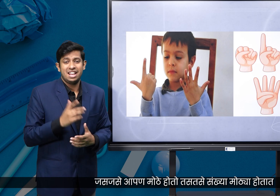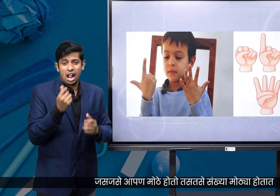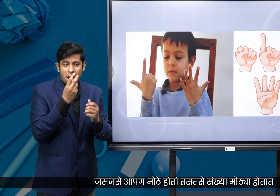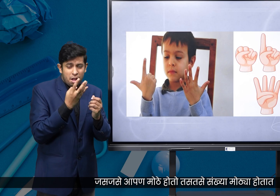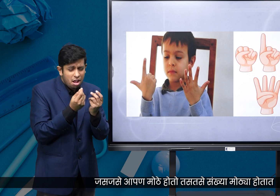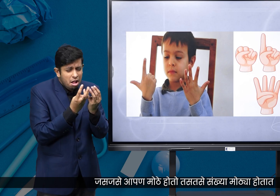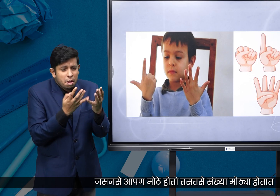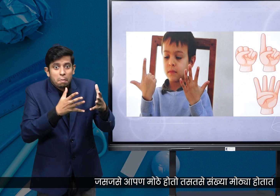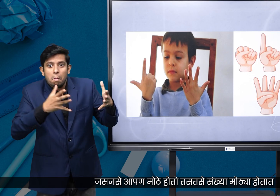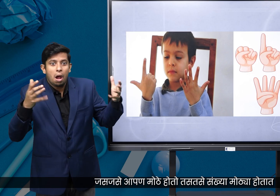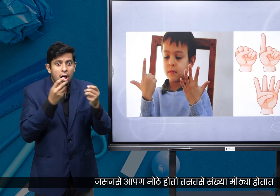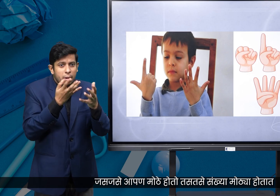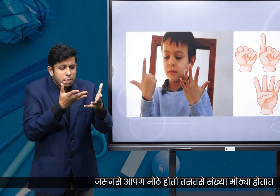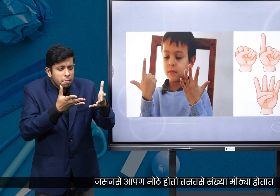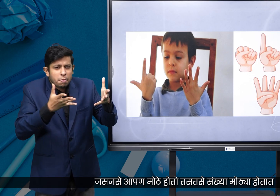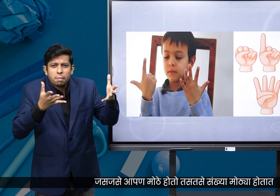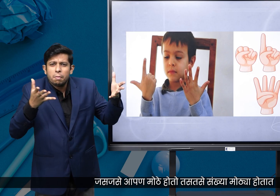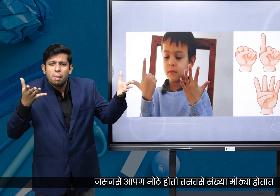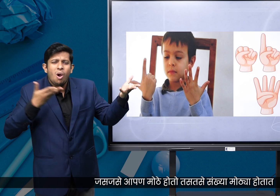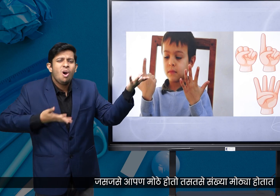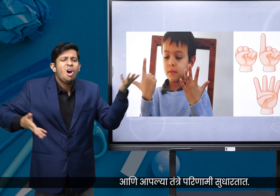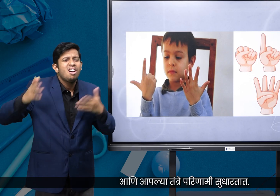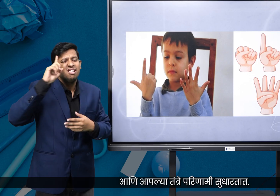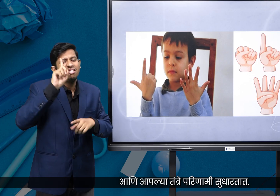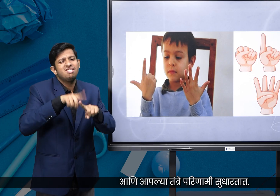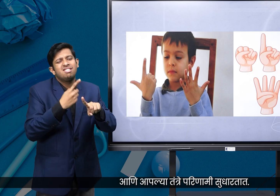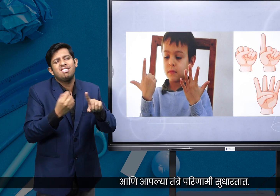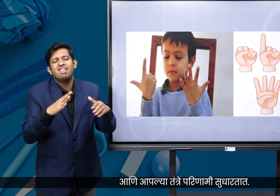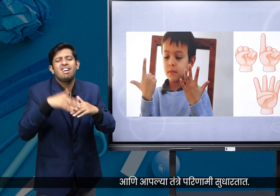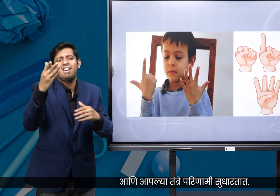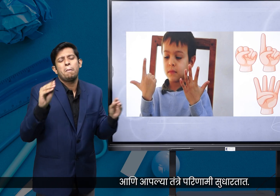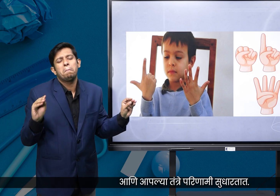जसजसे आपण मोठे होतो तसतसे संख्या मोठ्या होतात आणि आपल्या तंत्रे परिणामी सुधारतात.